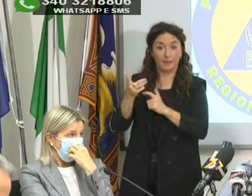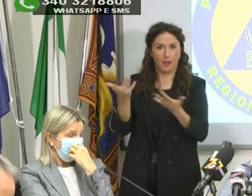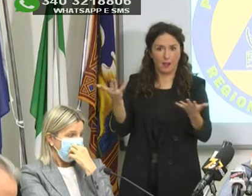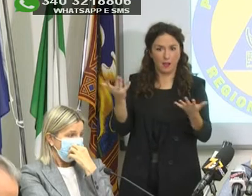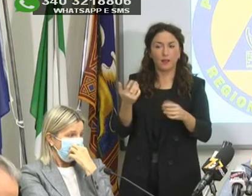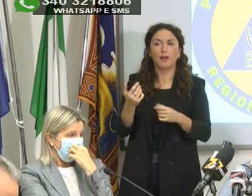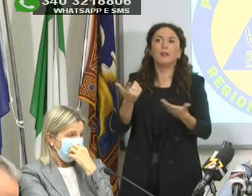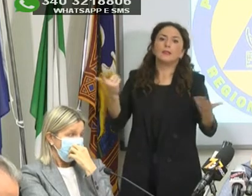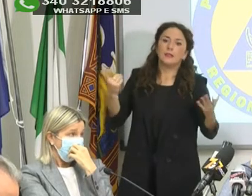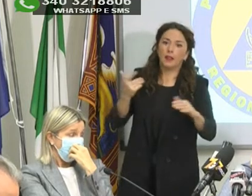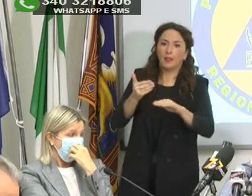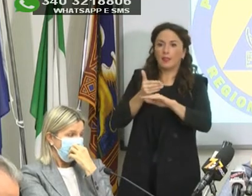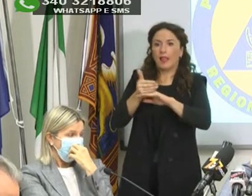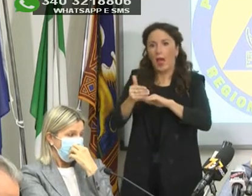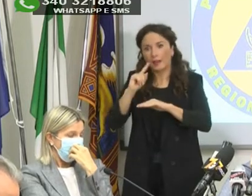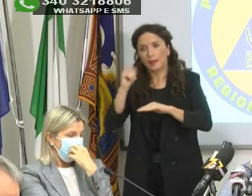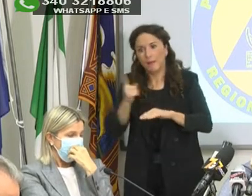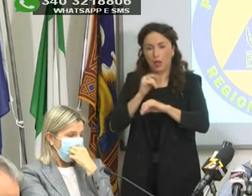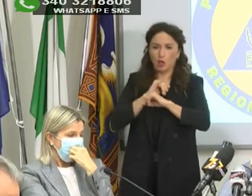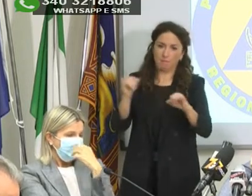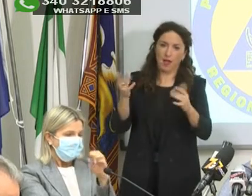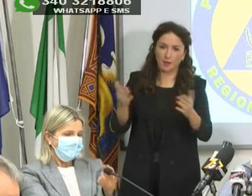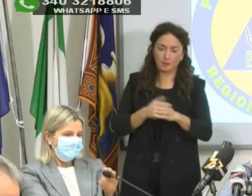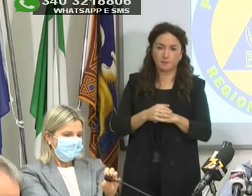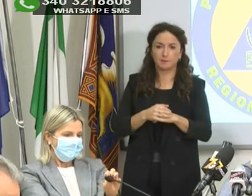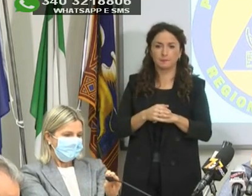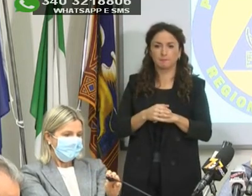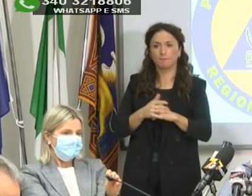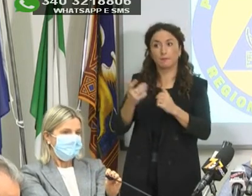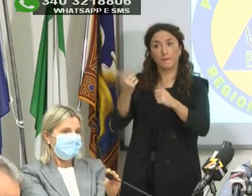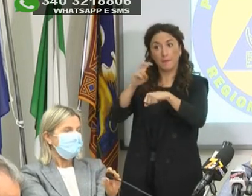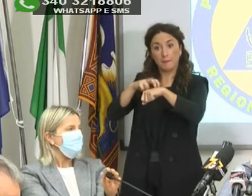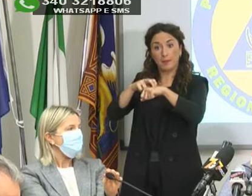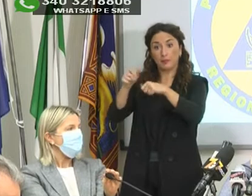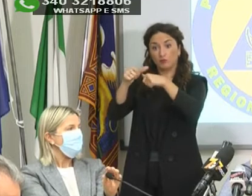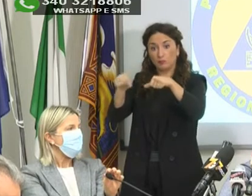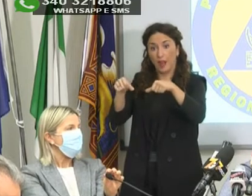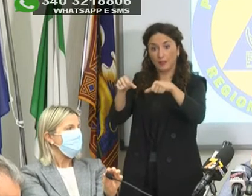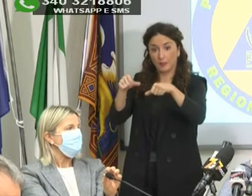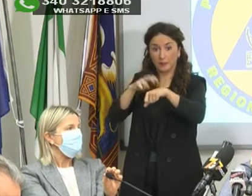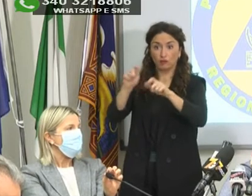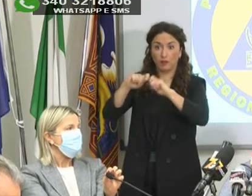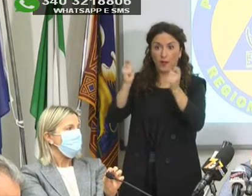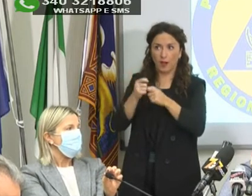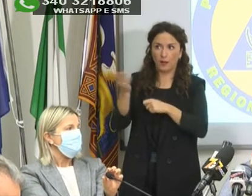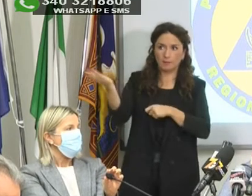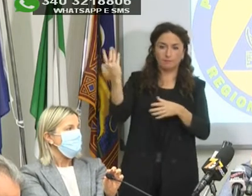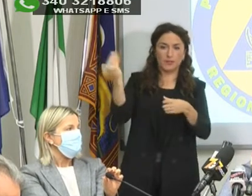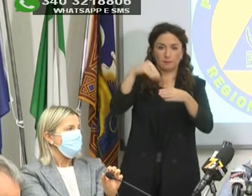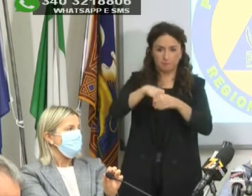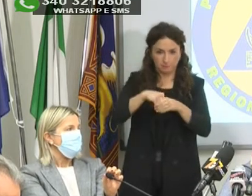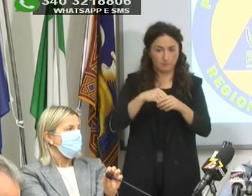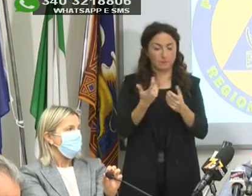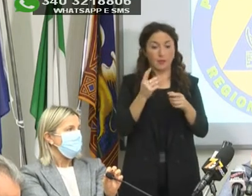meglio tardi che mai, per coinvolgere i medici di base, medicina generale, per fare